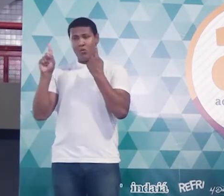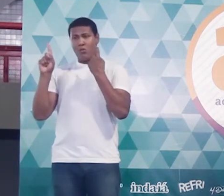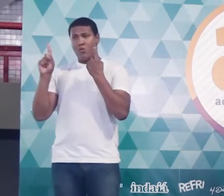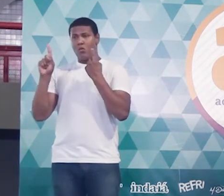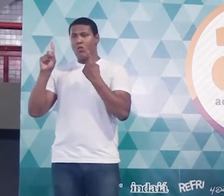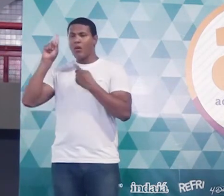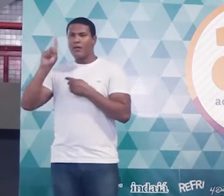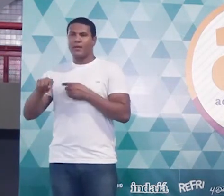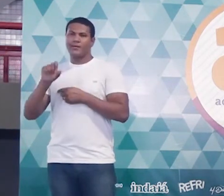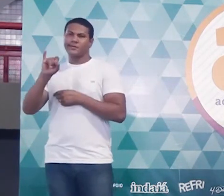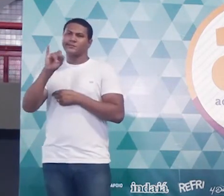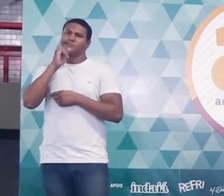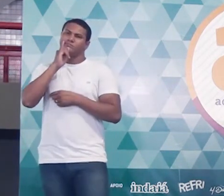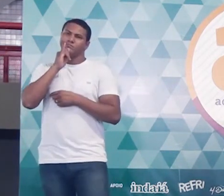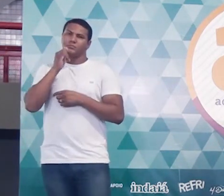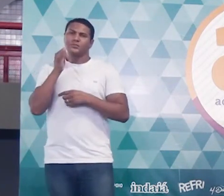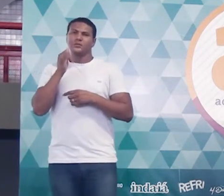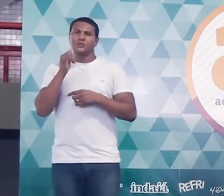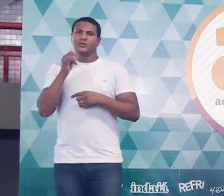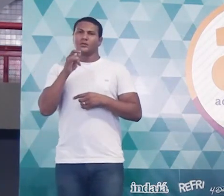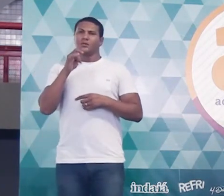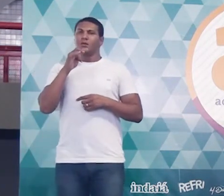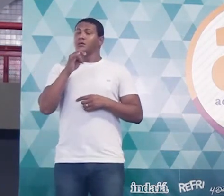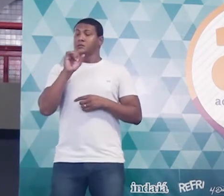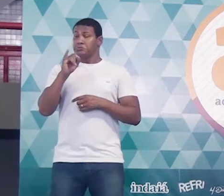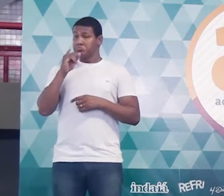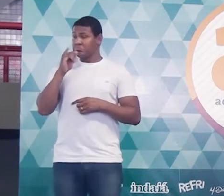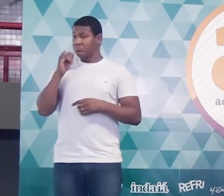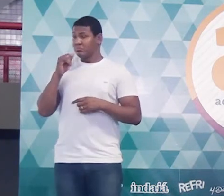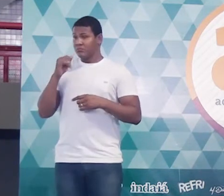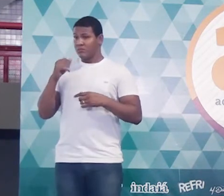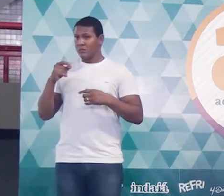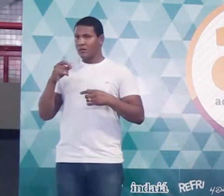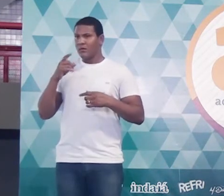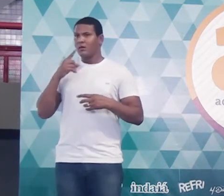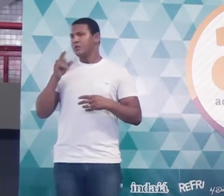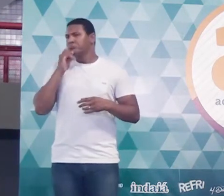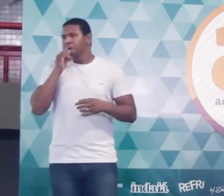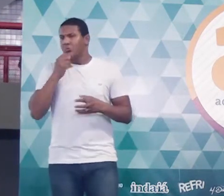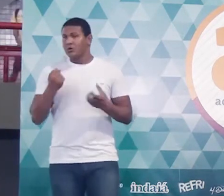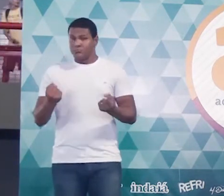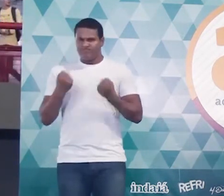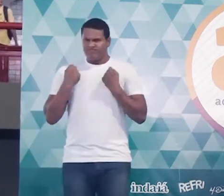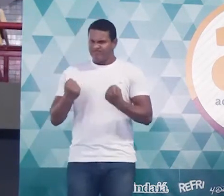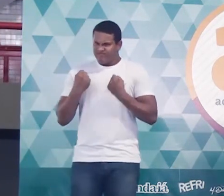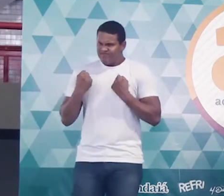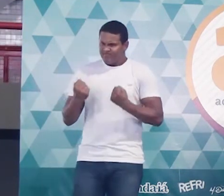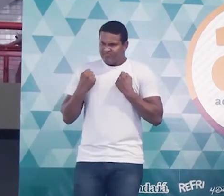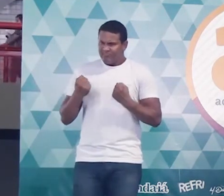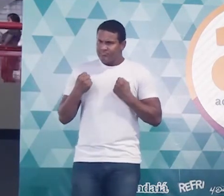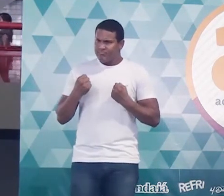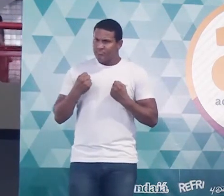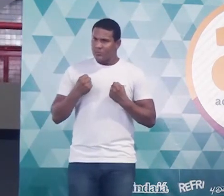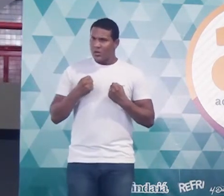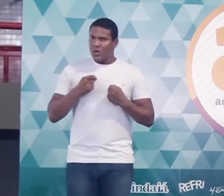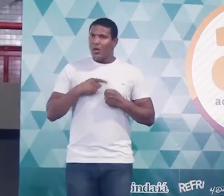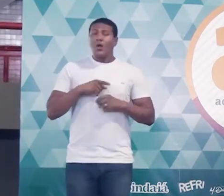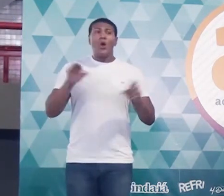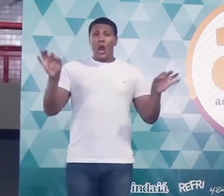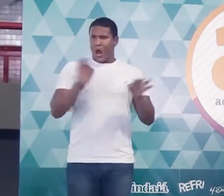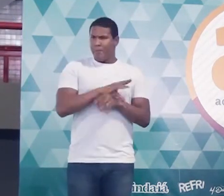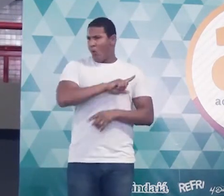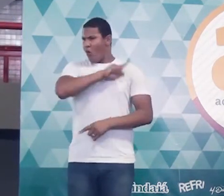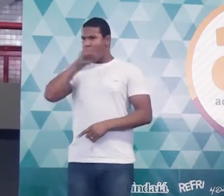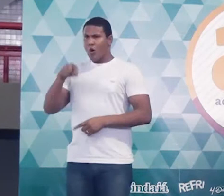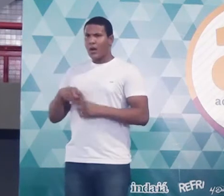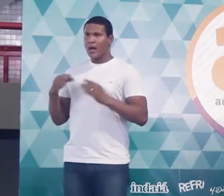se tiver muito aquecida, é melhor não tomar banho. Por exemplo, você faz musculação e tal, e vai direto para o chuveiro. O